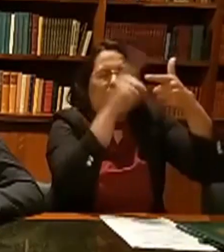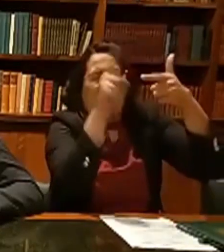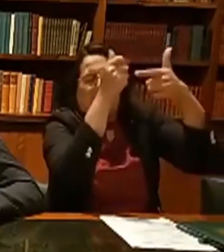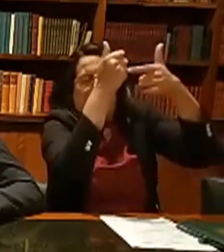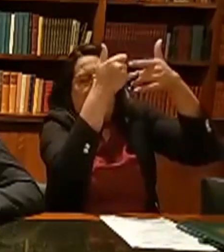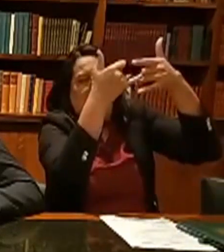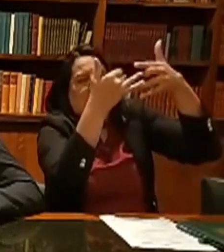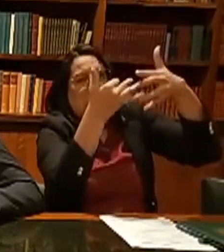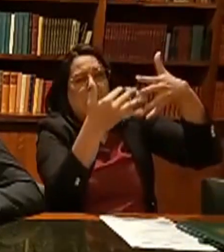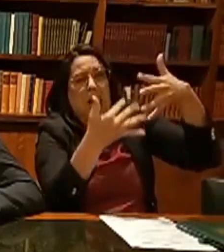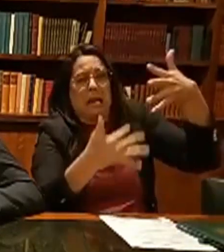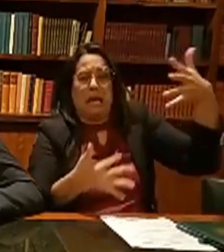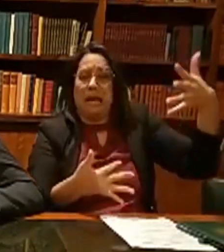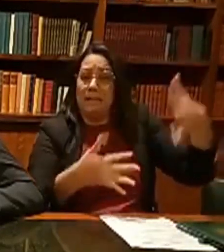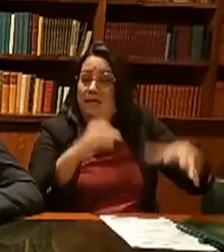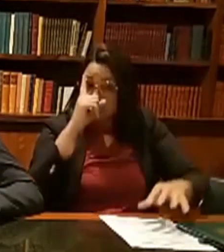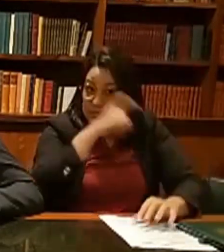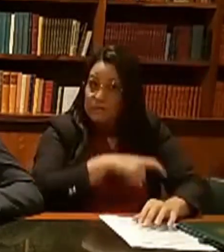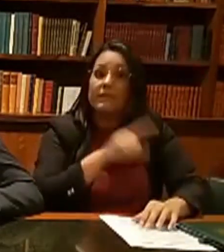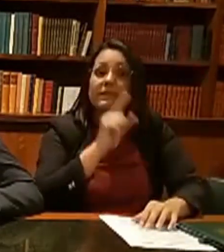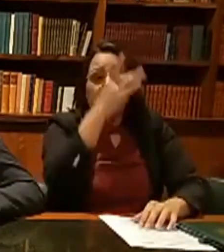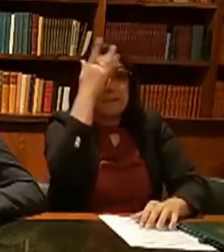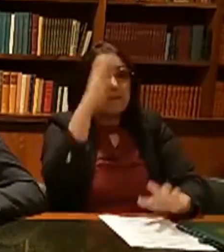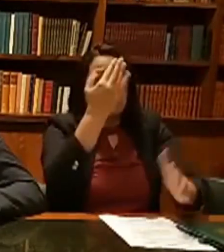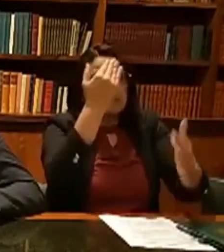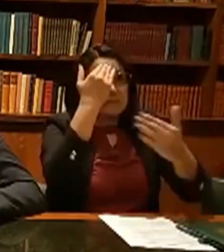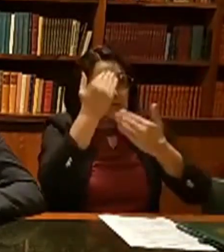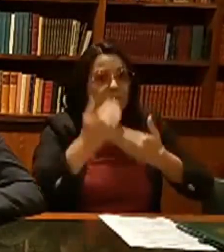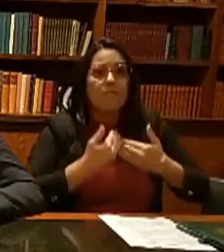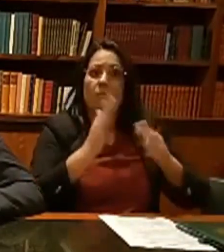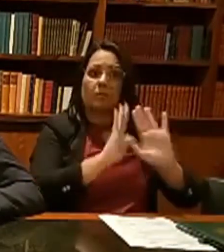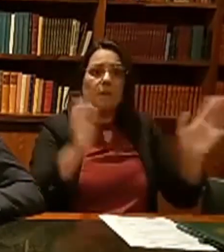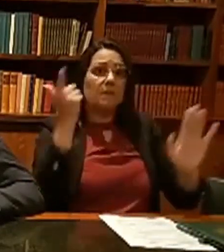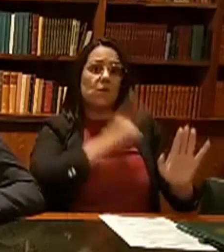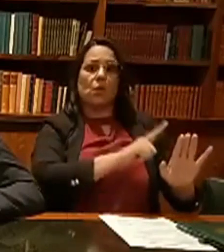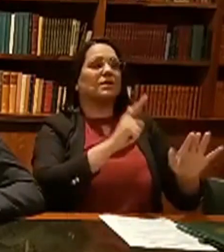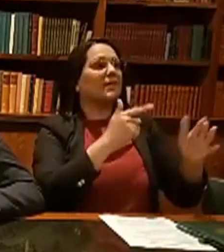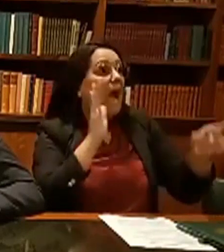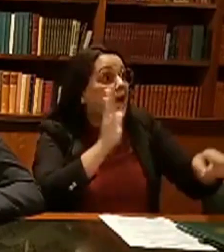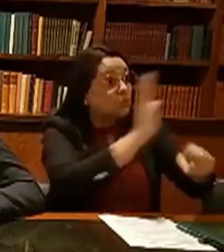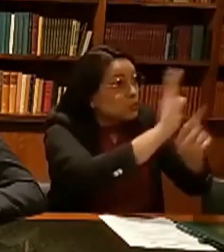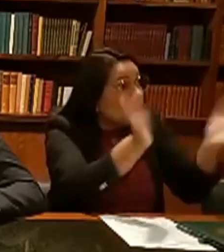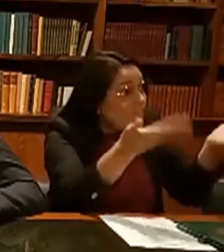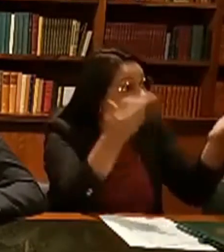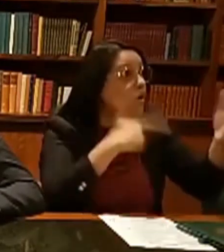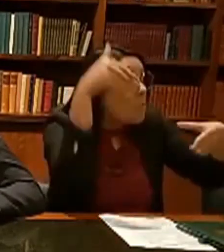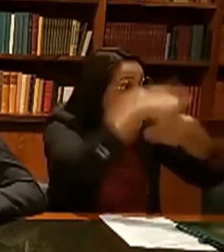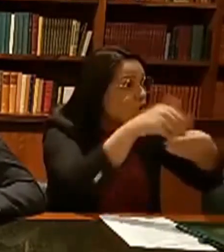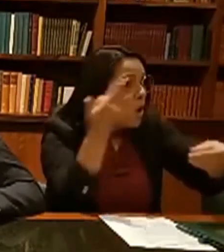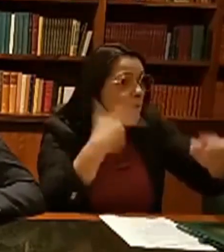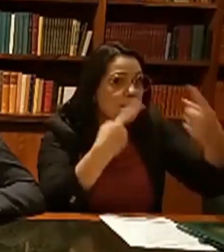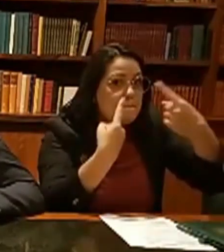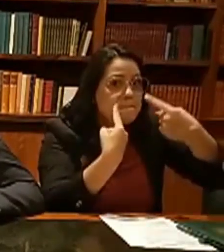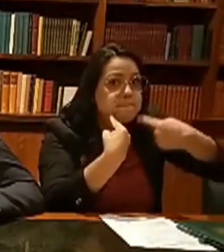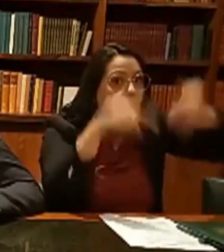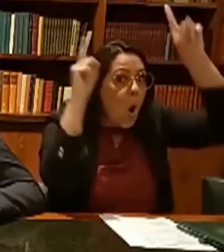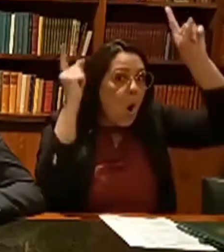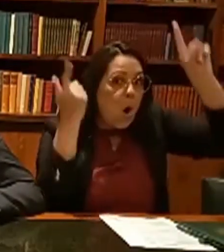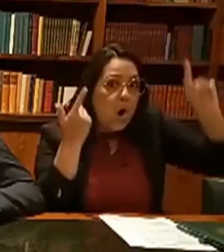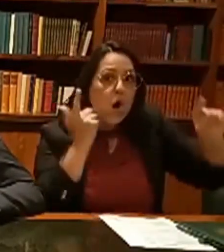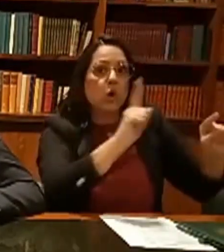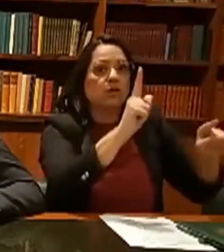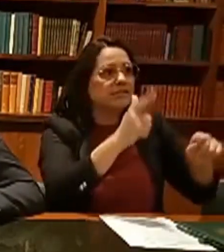dia duro na coleção da ingratidão por parte de algumas pessoas que depois que chegaram a após as eleições a